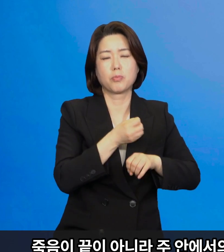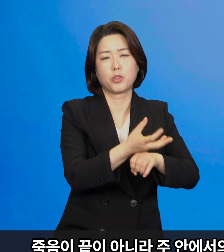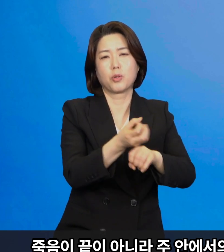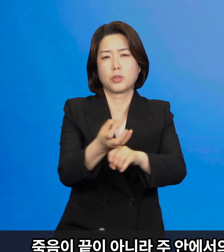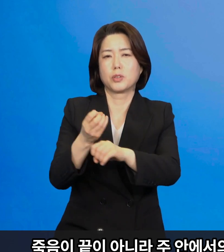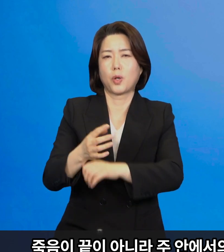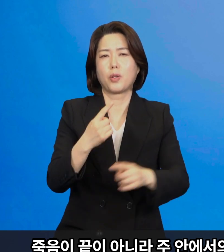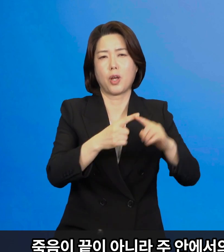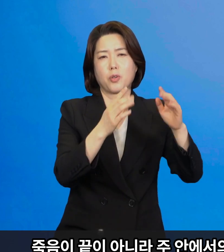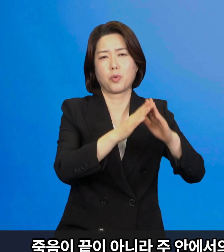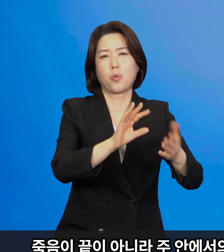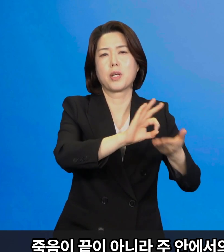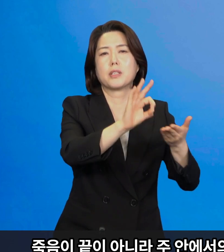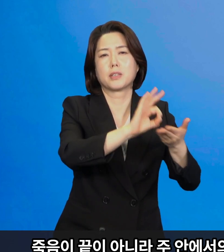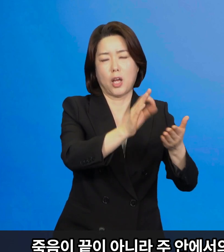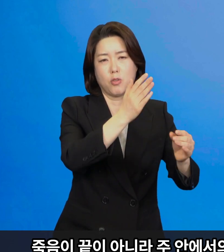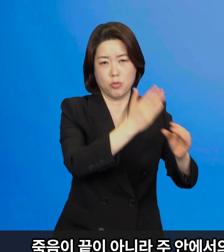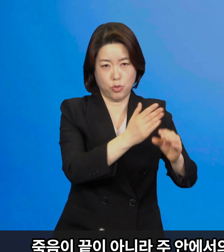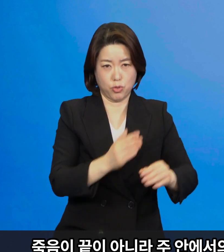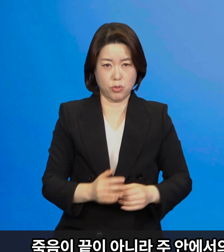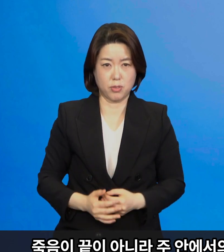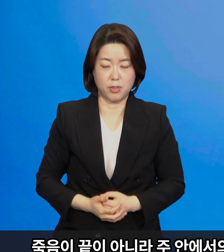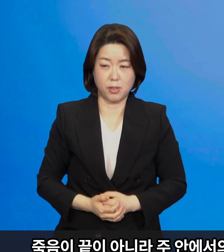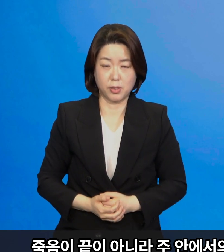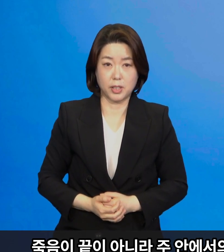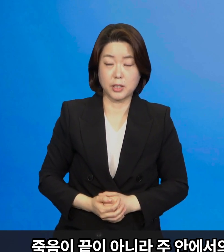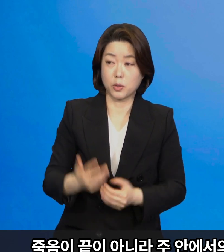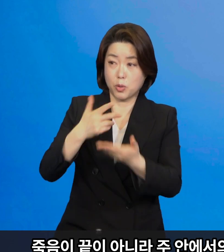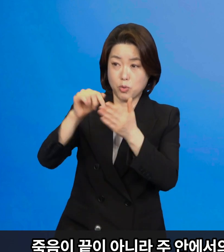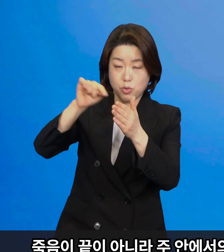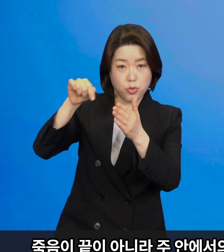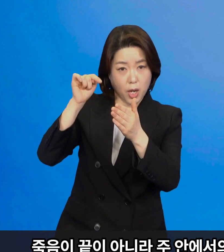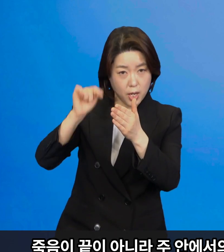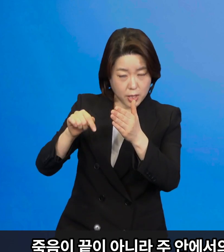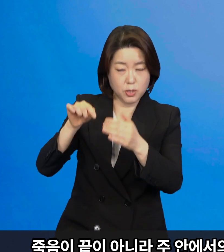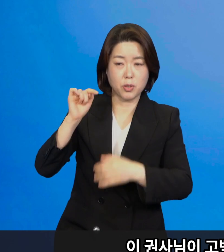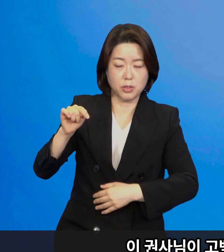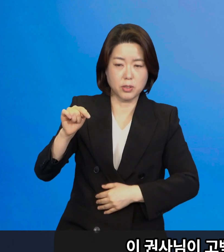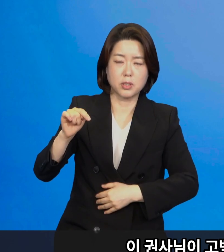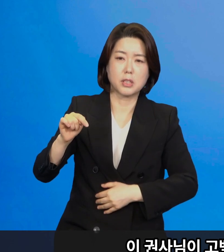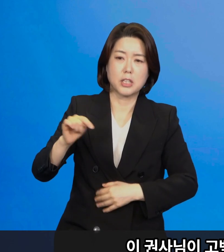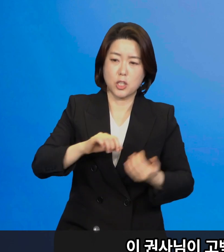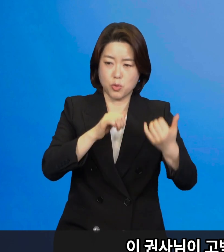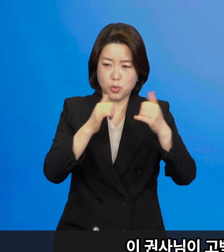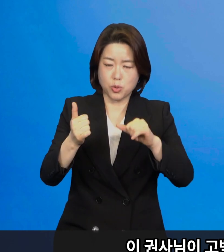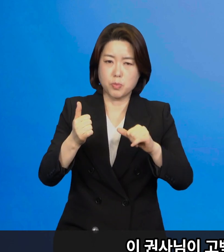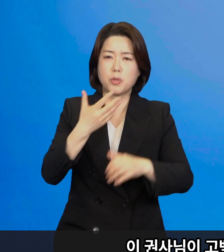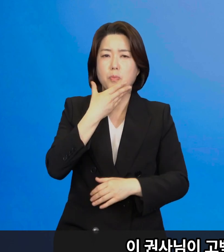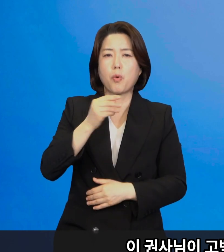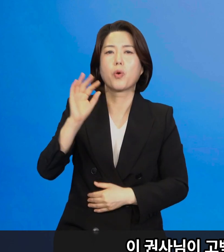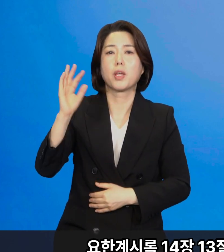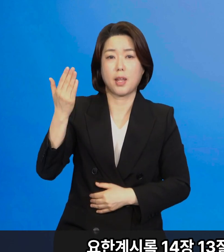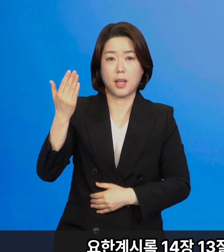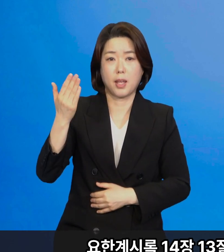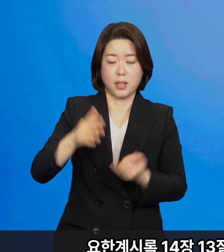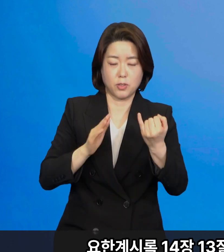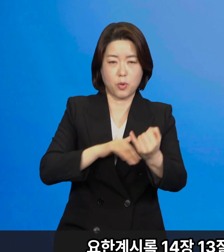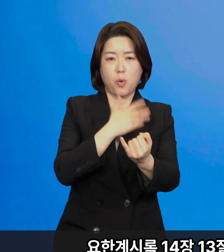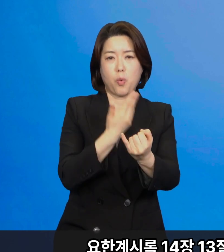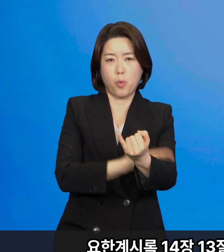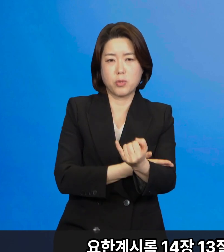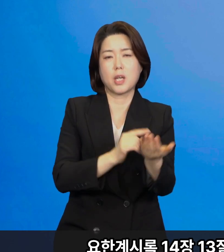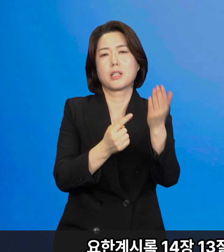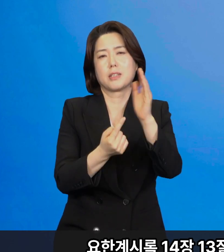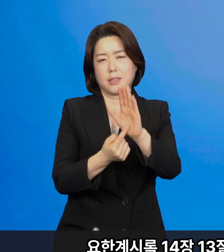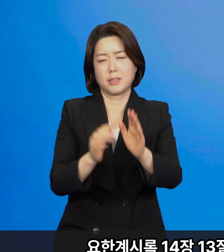끝이 아니라 주 안에서의 죽음은 그것도 복이 될 수 있음을 이 권사님이 고백을 하게 된 것이죠. 요한계시록